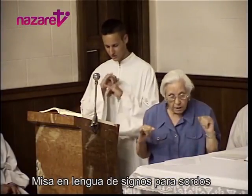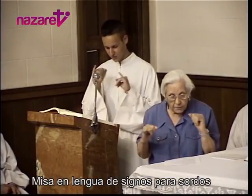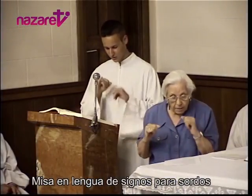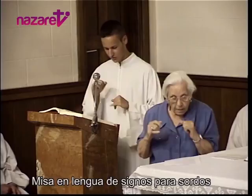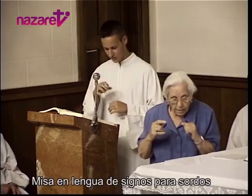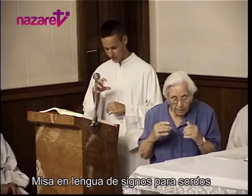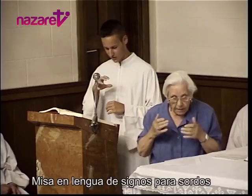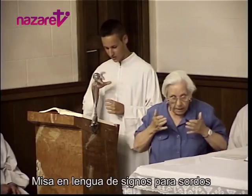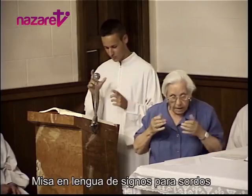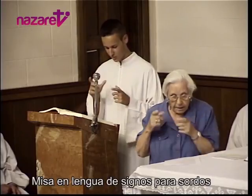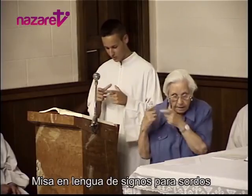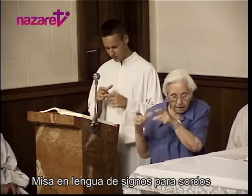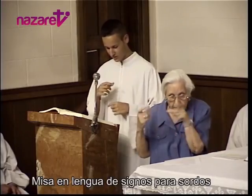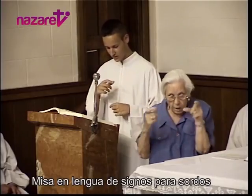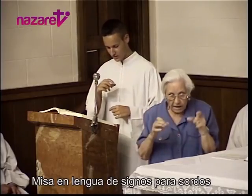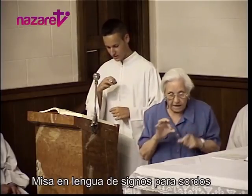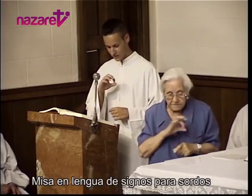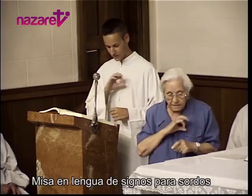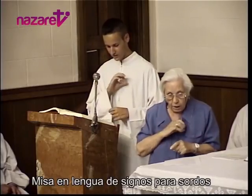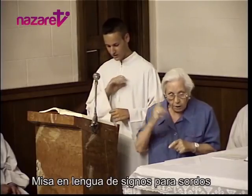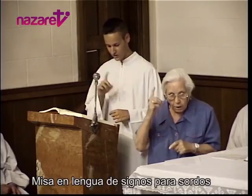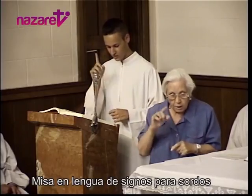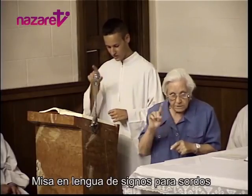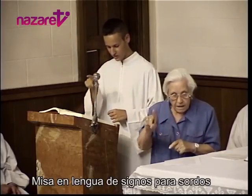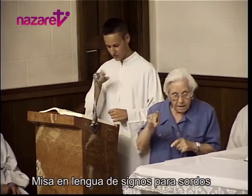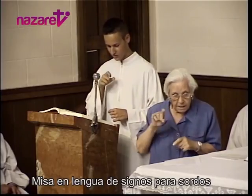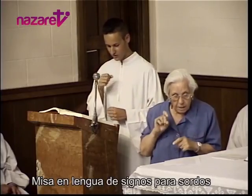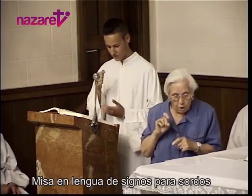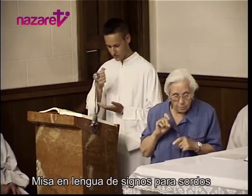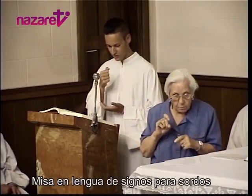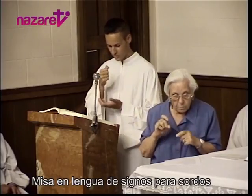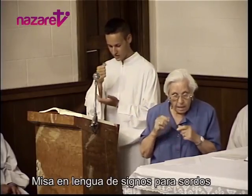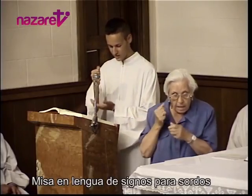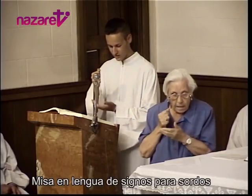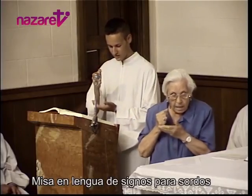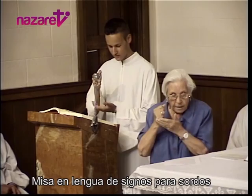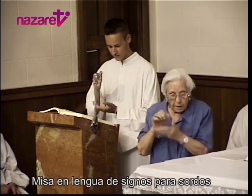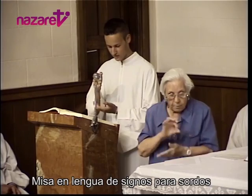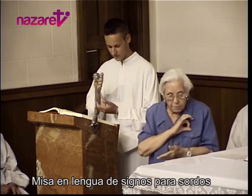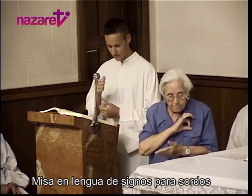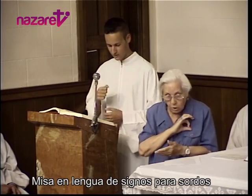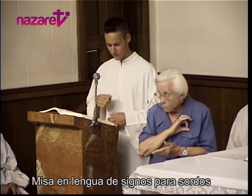Dichoso el pueblo que el Señor escogió como heredad. ¿Todos?